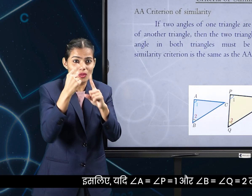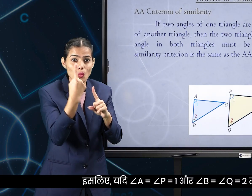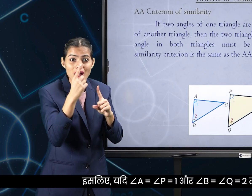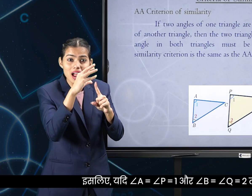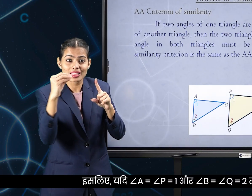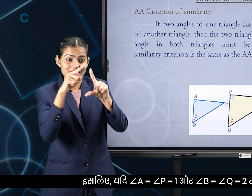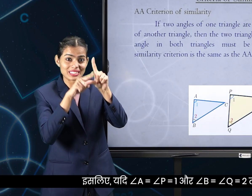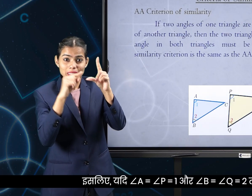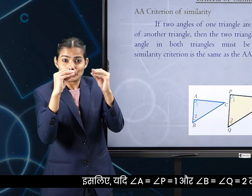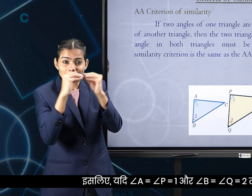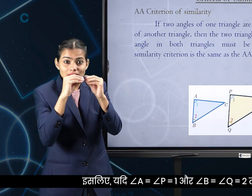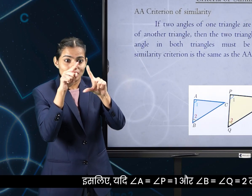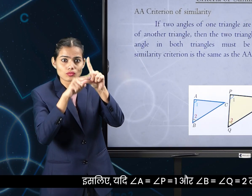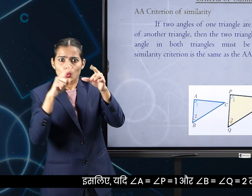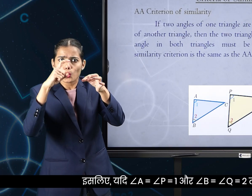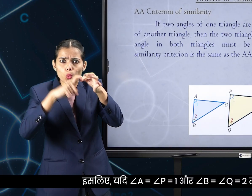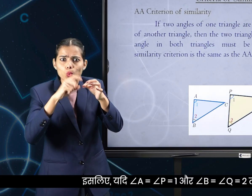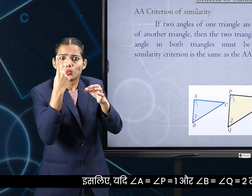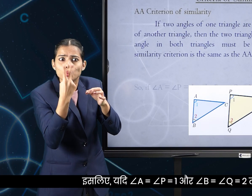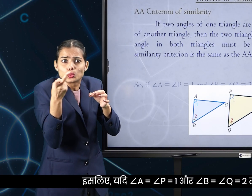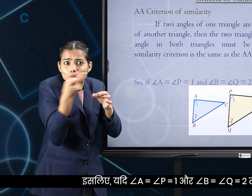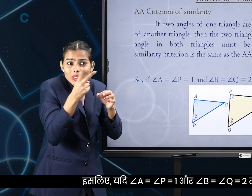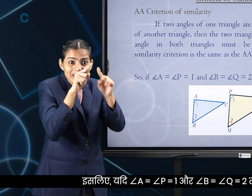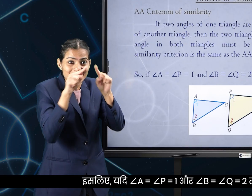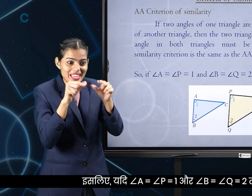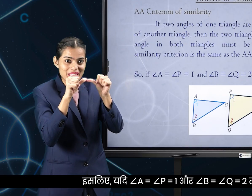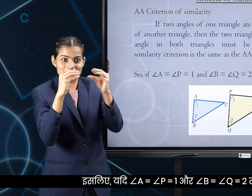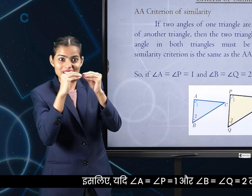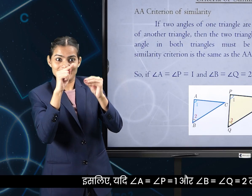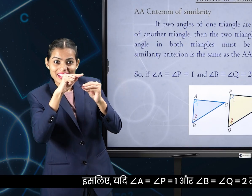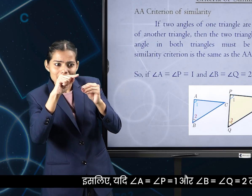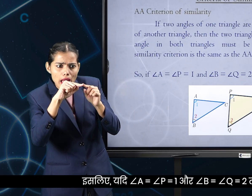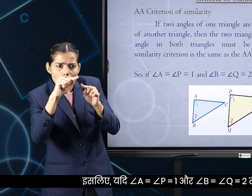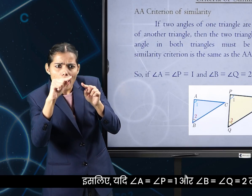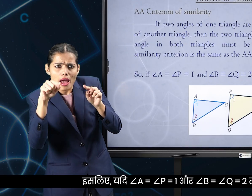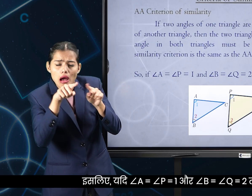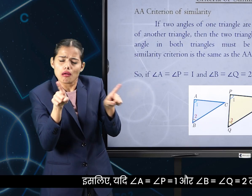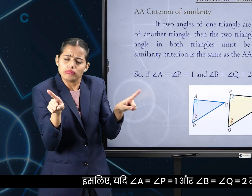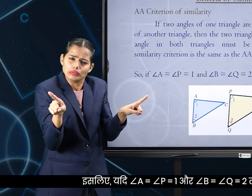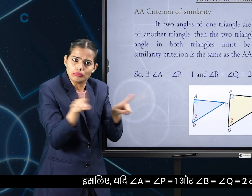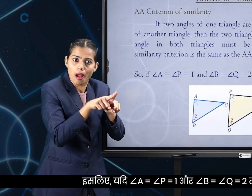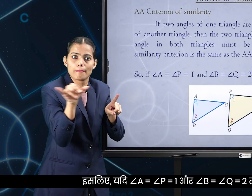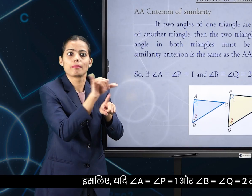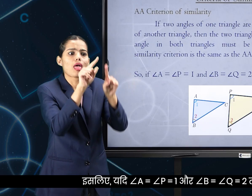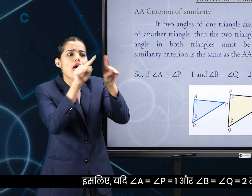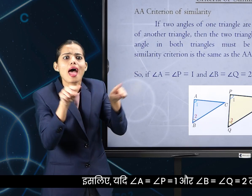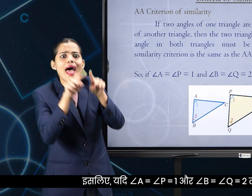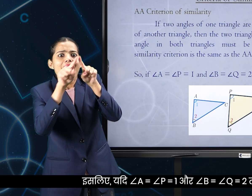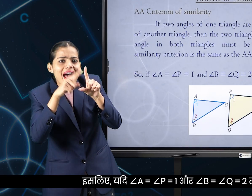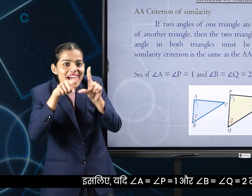इसलिए यदि एंगल ए इज इक्वल एंगल पी इज इक्वल 1 और एंगल बी इज इक्वल एंगल